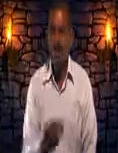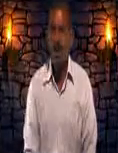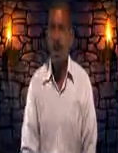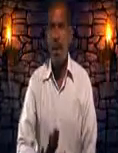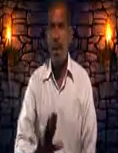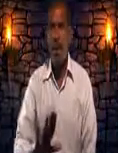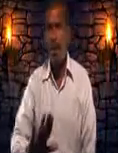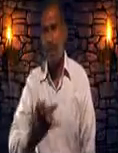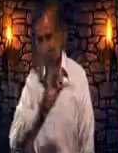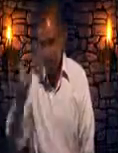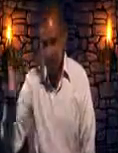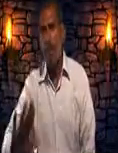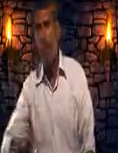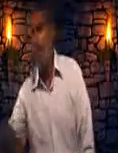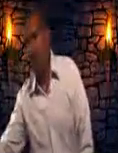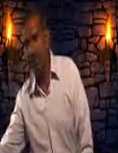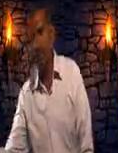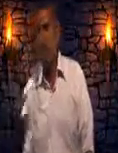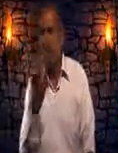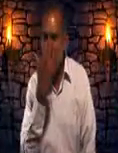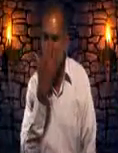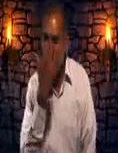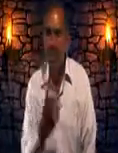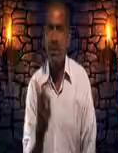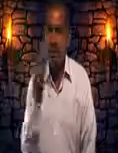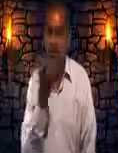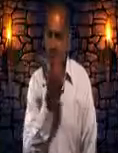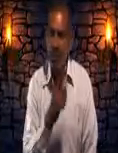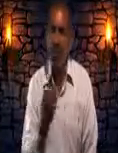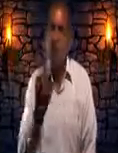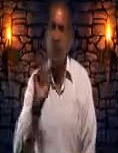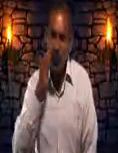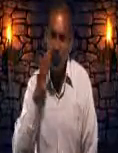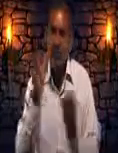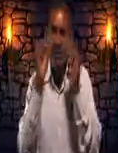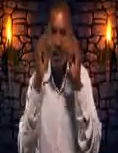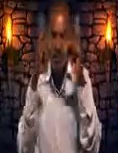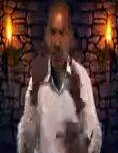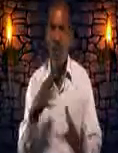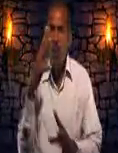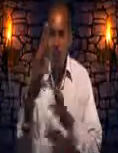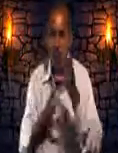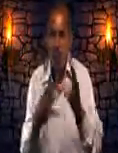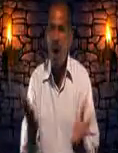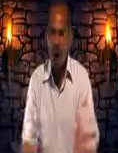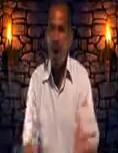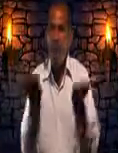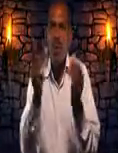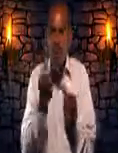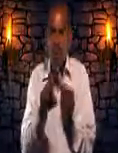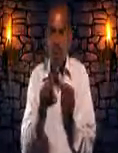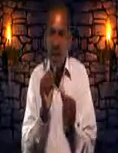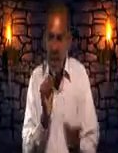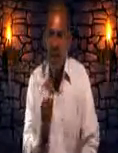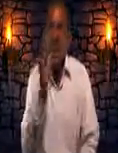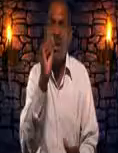வசனம் 32. பிறவி குருடனுடைய கண்களை ஒருவன் திறந்தான் என்று உலகம் உண்டானது